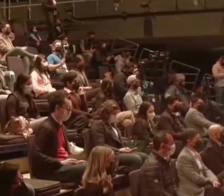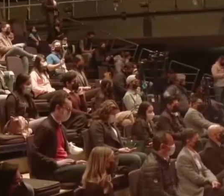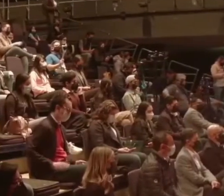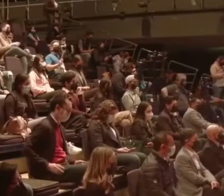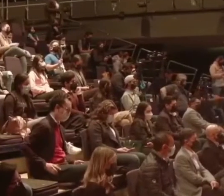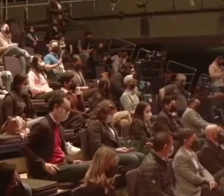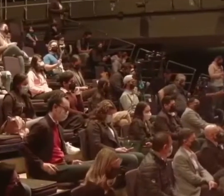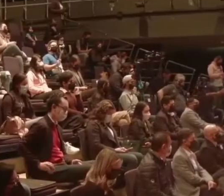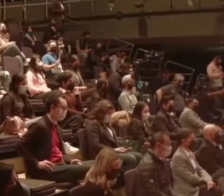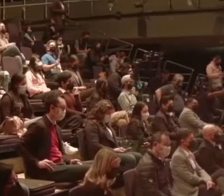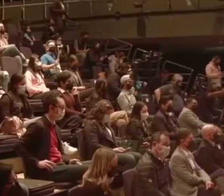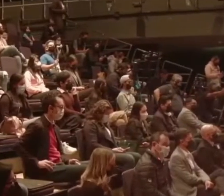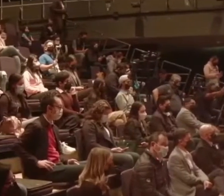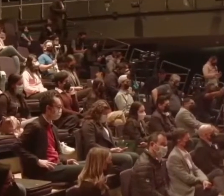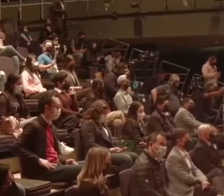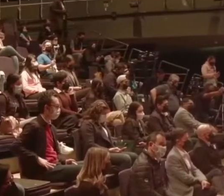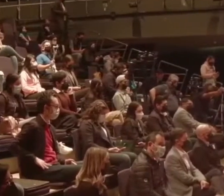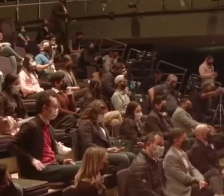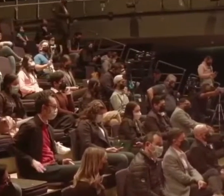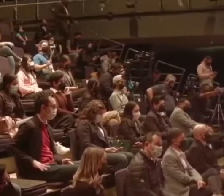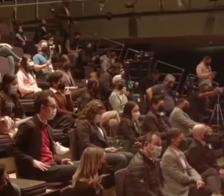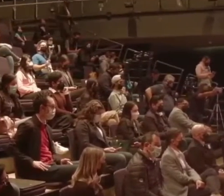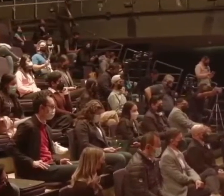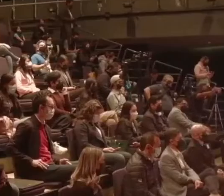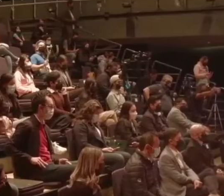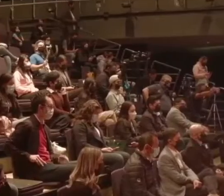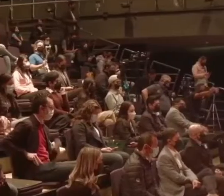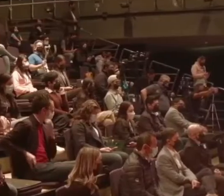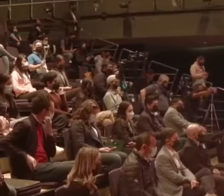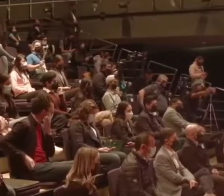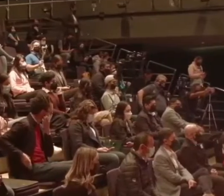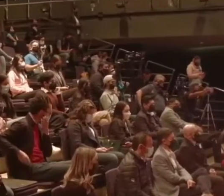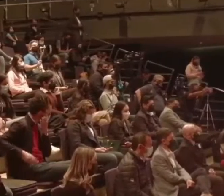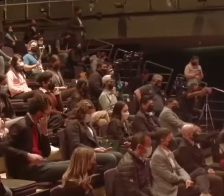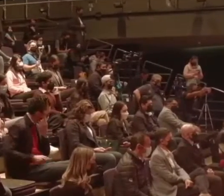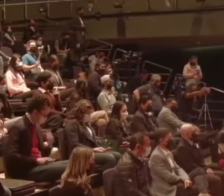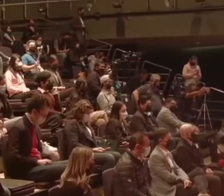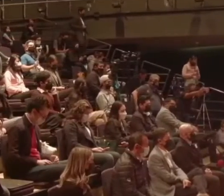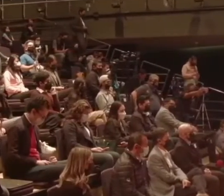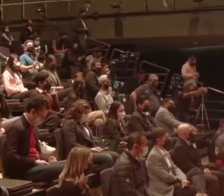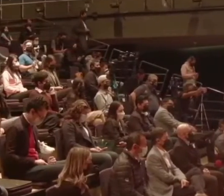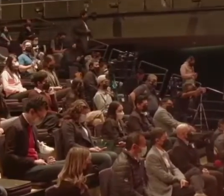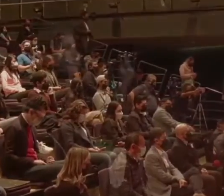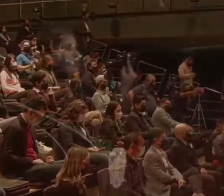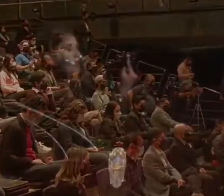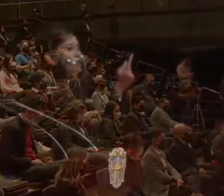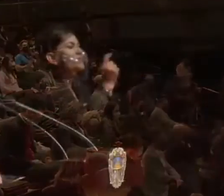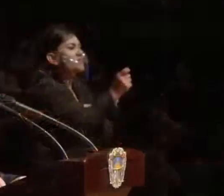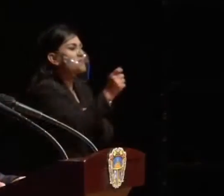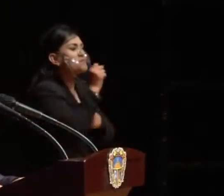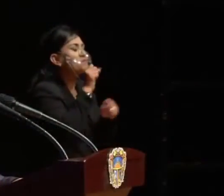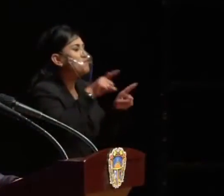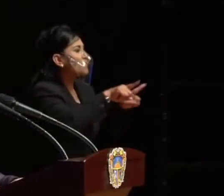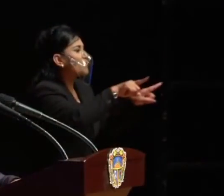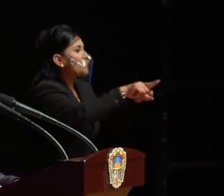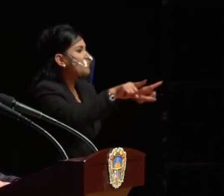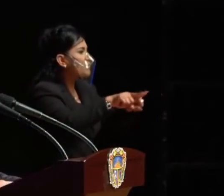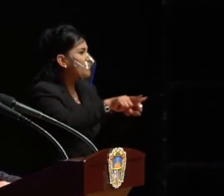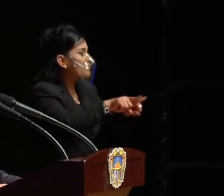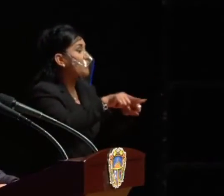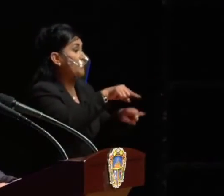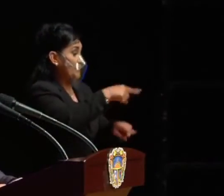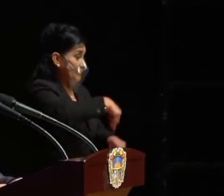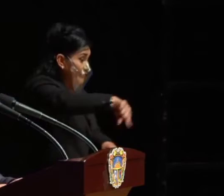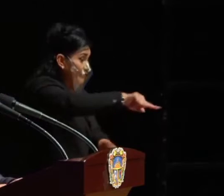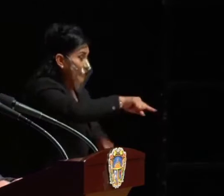puntos, principalmente en que nuestro municipio ha consolidado un gran ecosistema